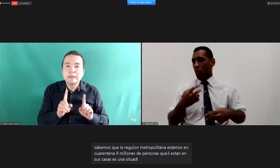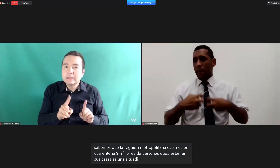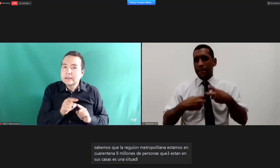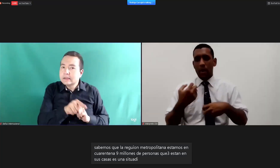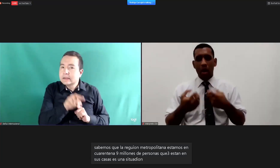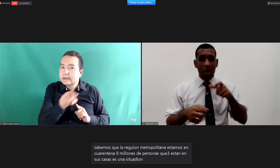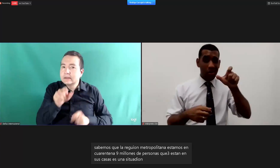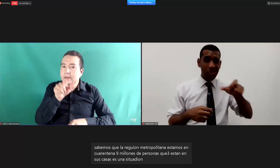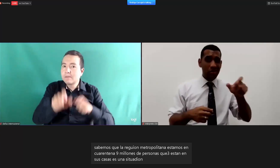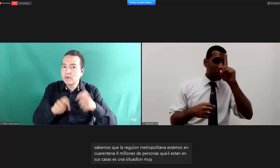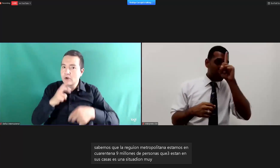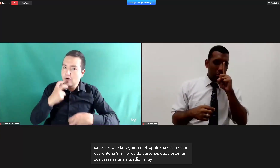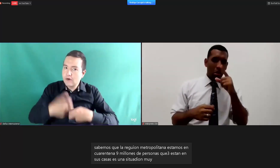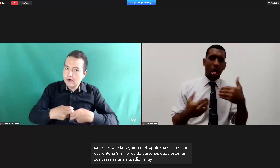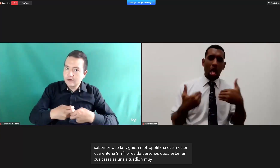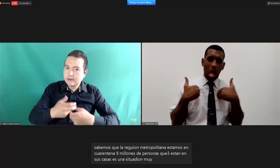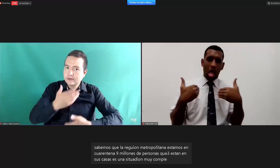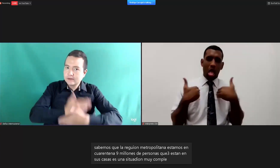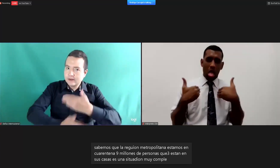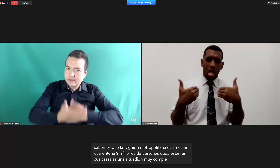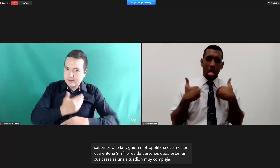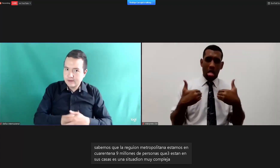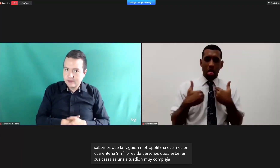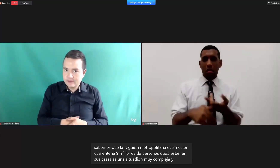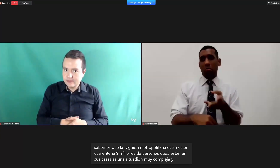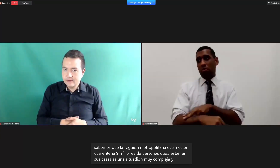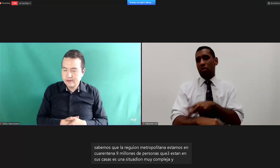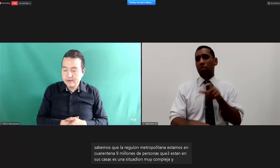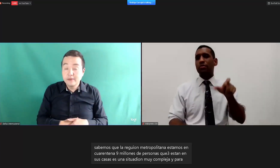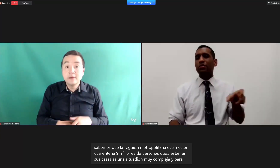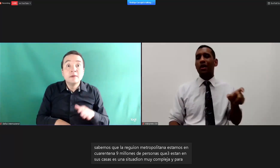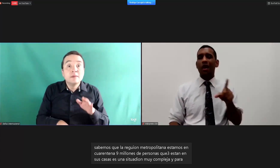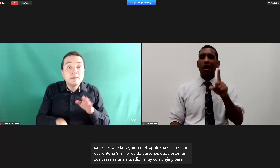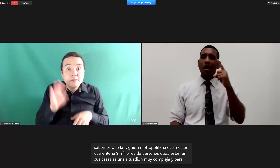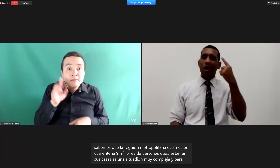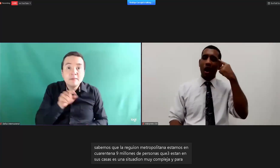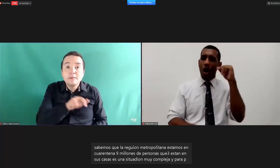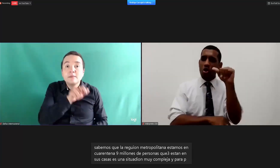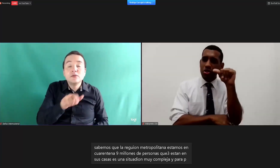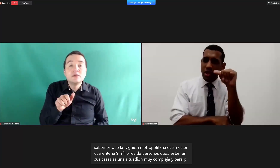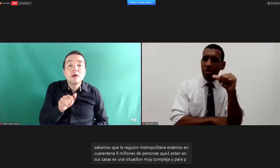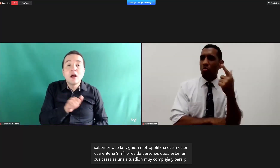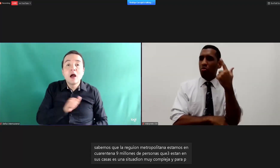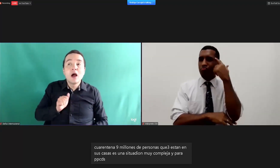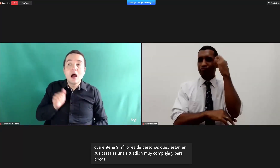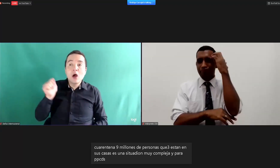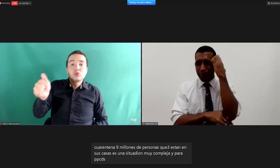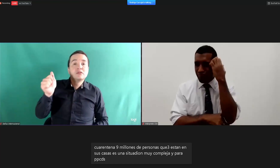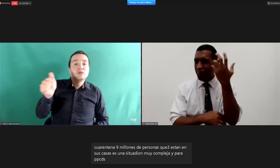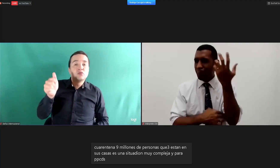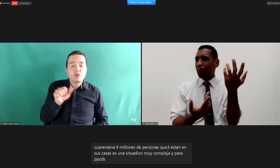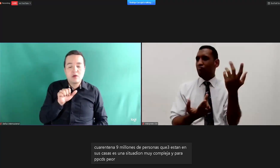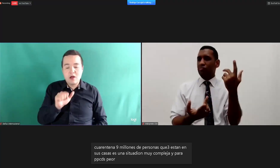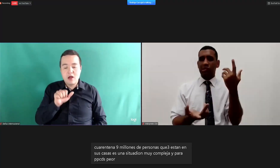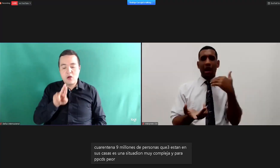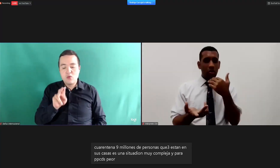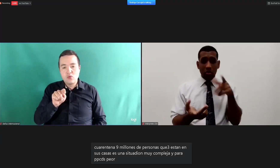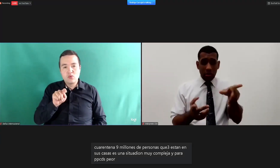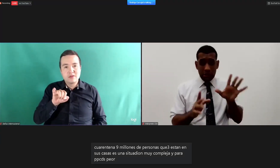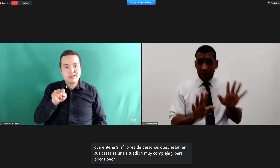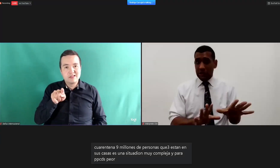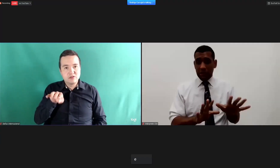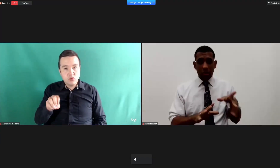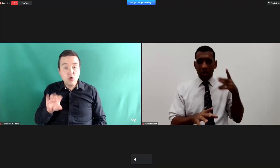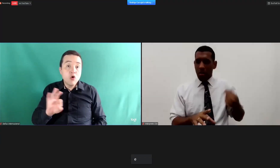discapacidad, especialmente a personas con autismo, discapacidad mental o intelectual. Por tanto, eso es